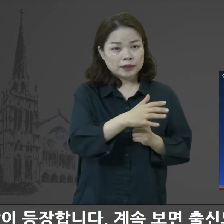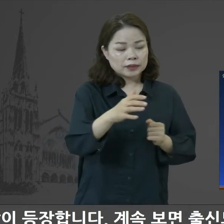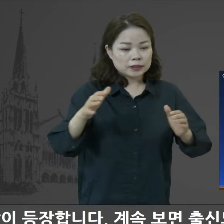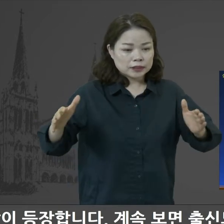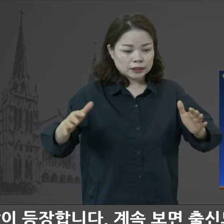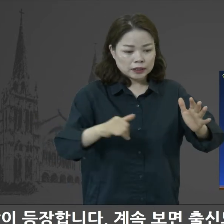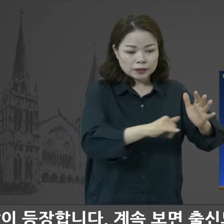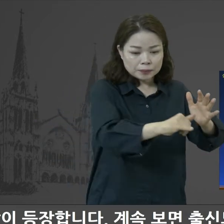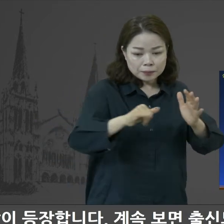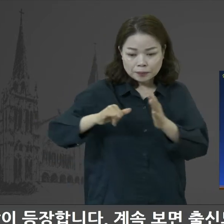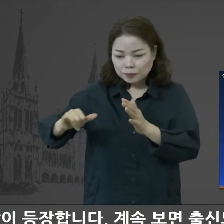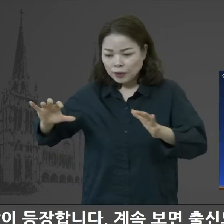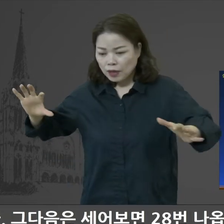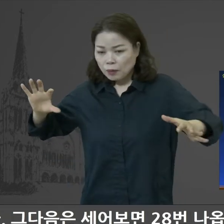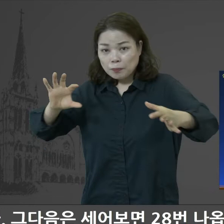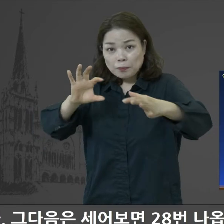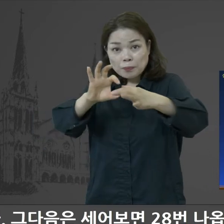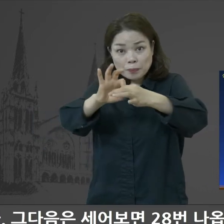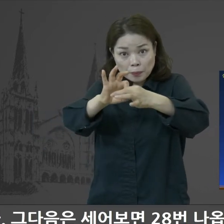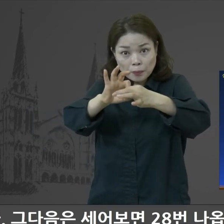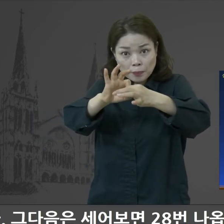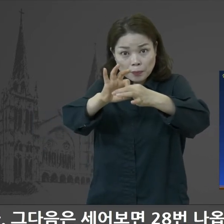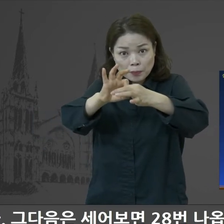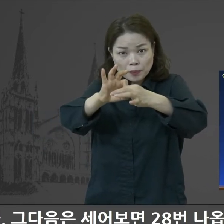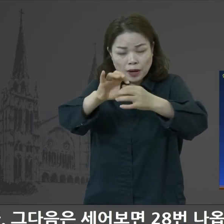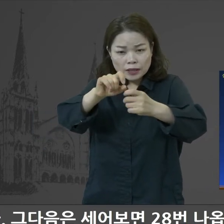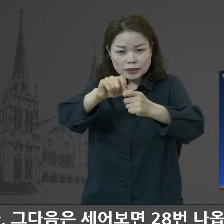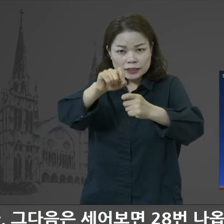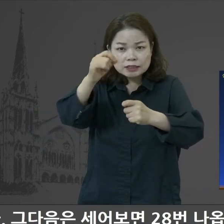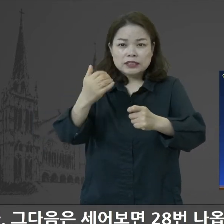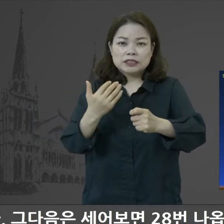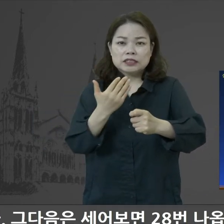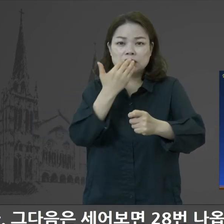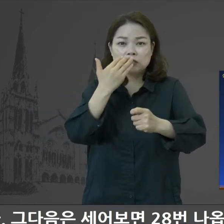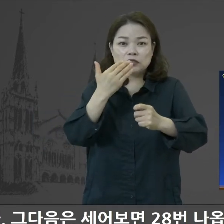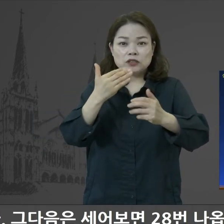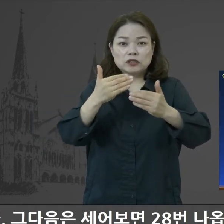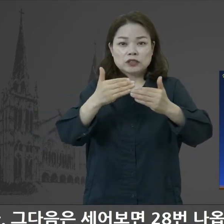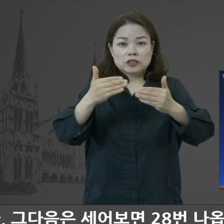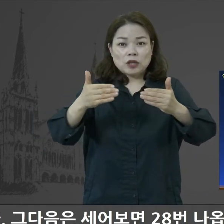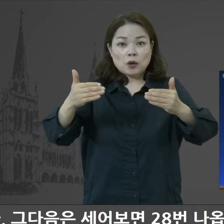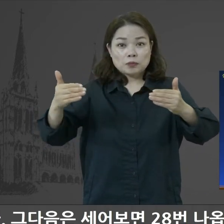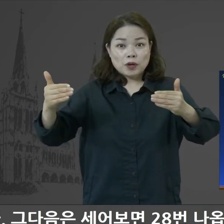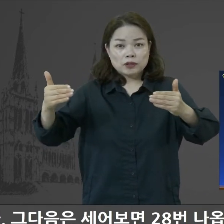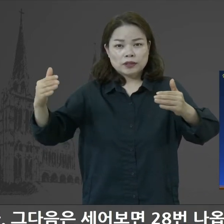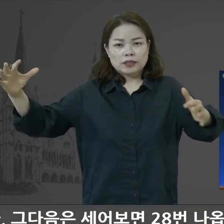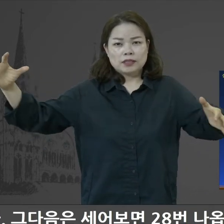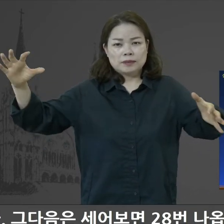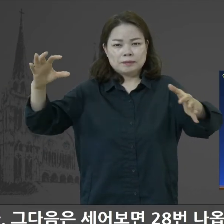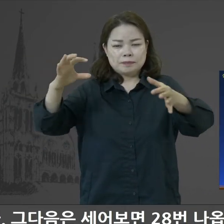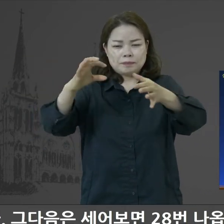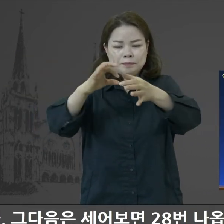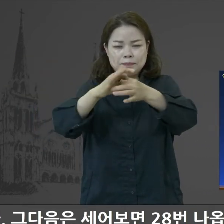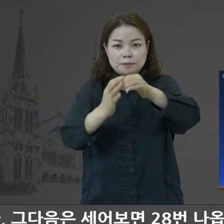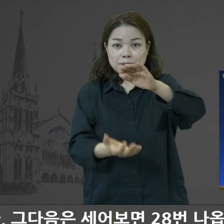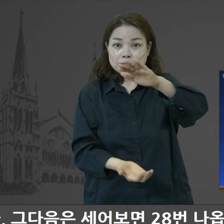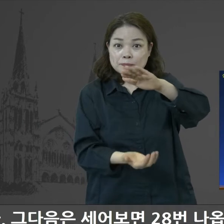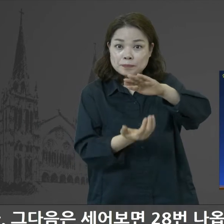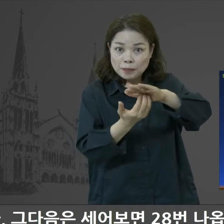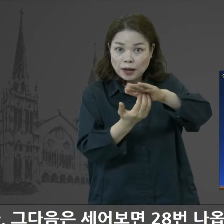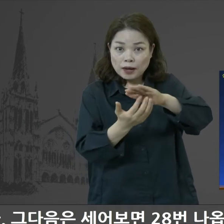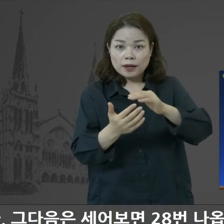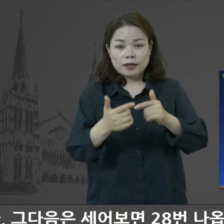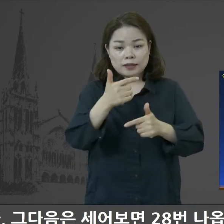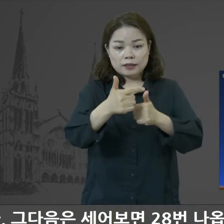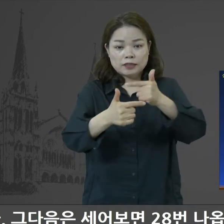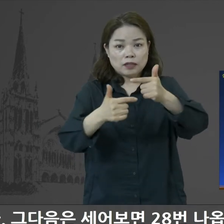가문이 연결되고 그러는 가운데 긴 성벽이 하나로 연결되는 것을 확인하게 됩니다.